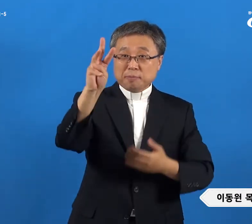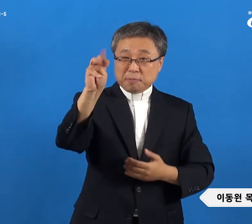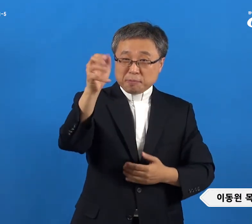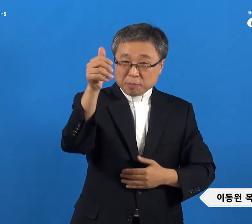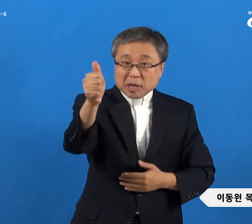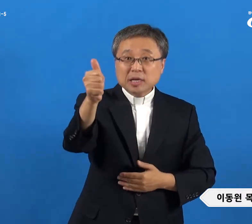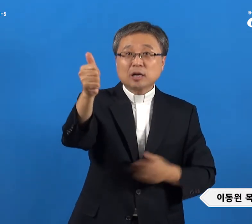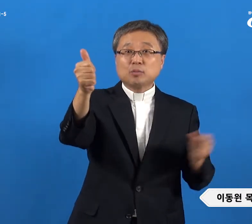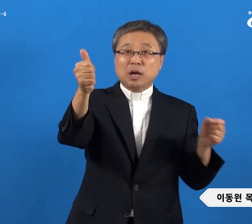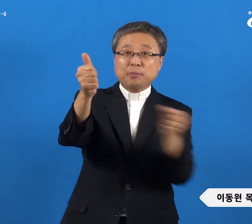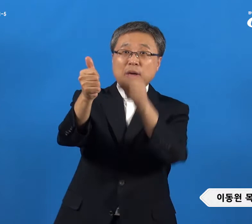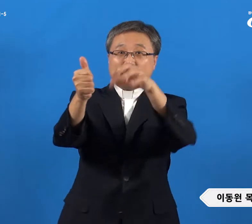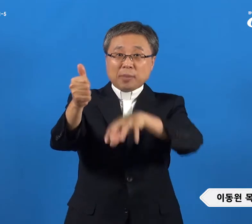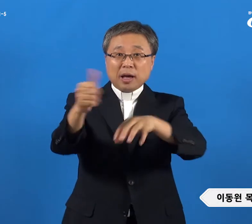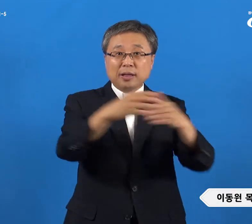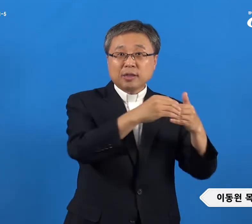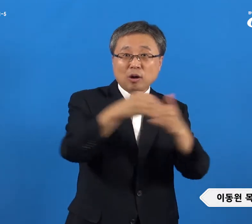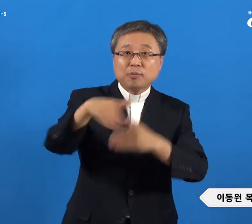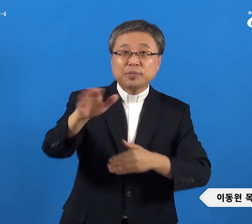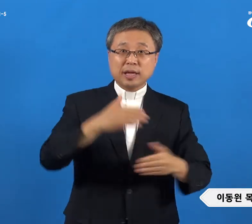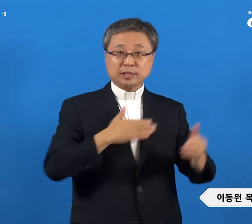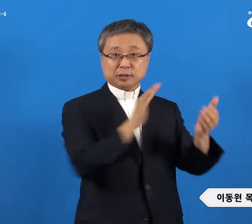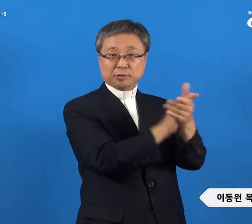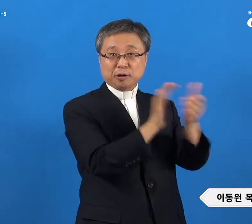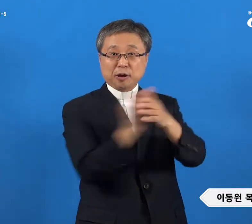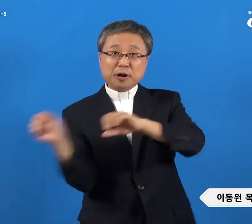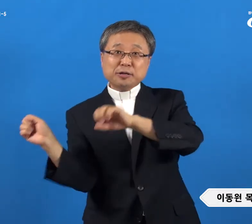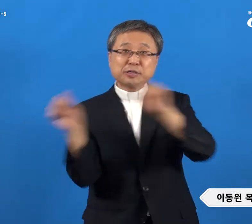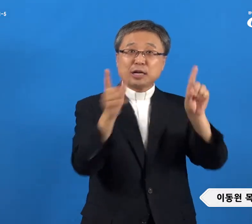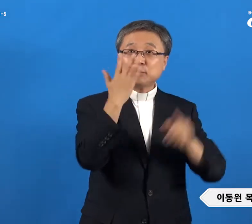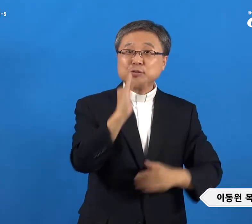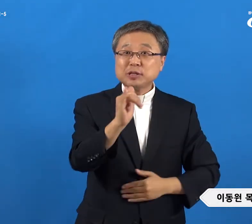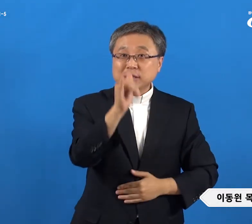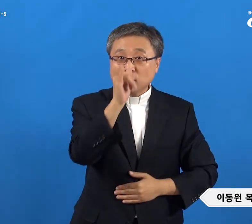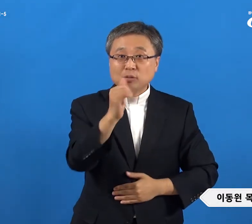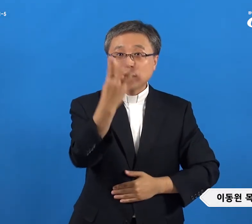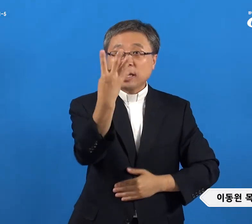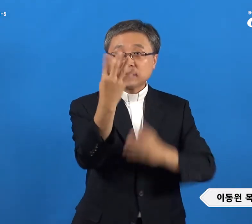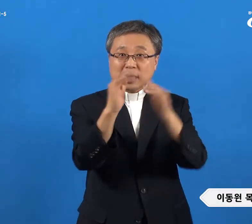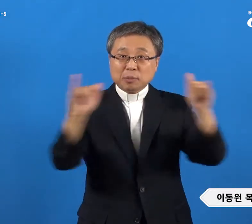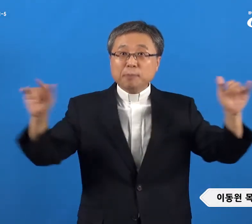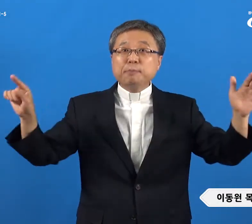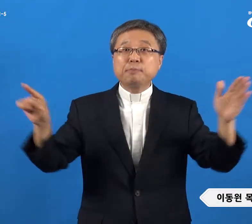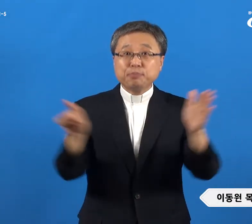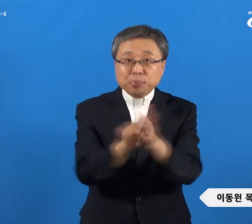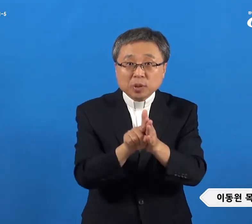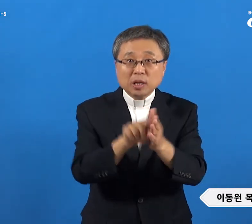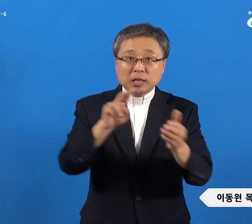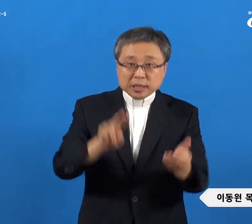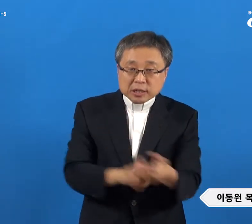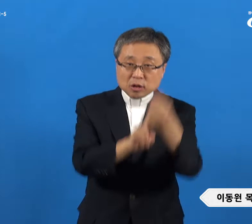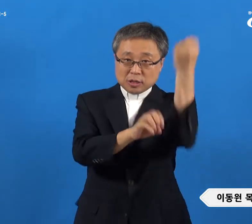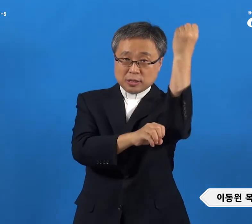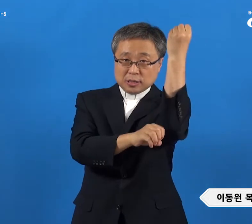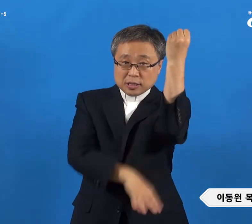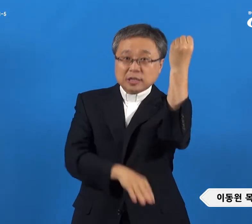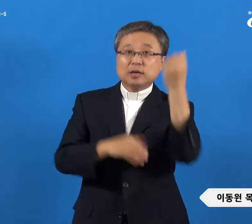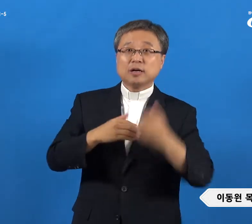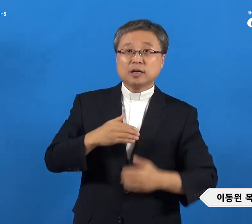가면 그분은 내 친구 살릴 수 있어 네 사람이 믿었습니다. 바로 이 기적의 근거, 그 근거는